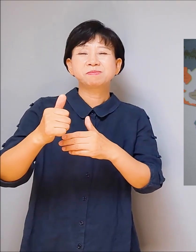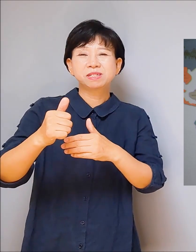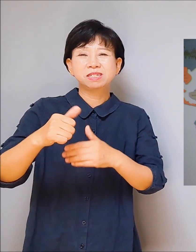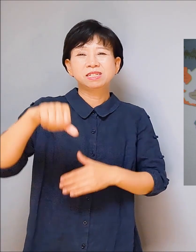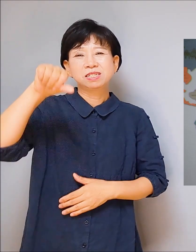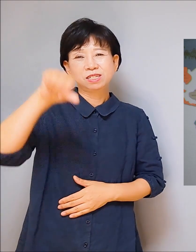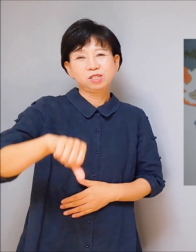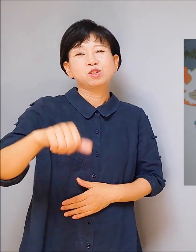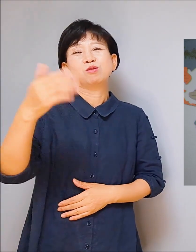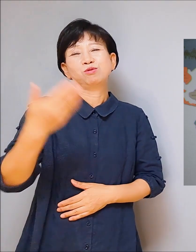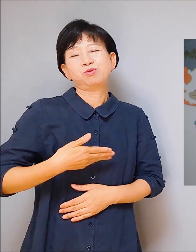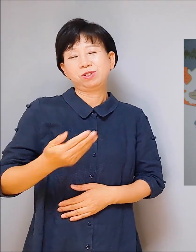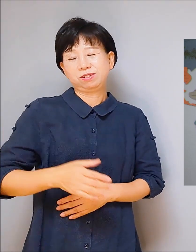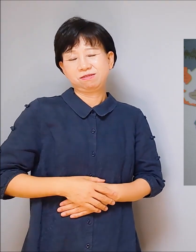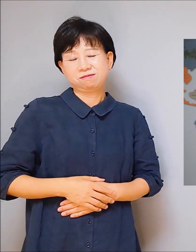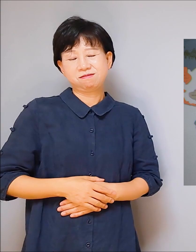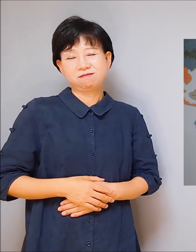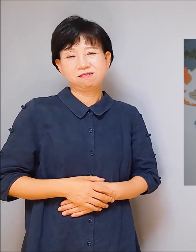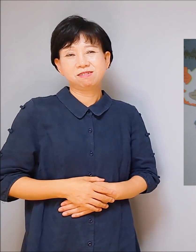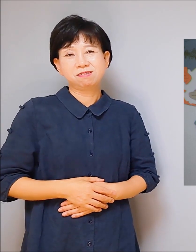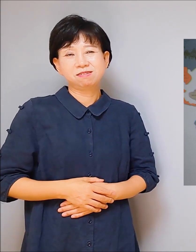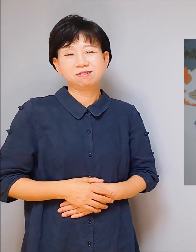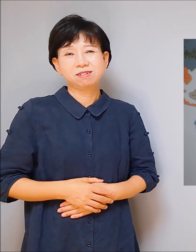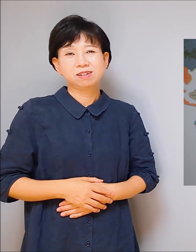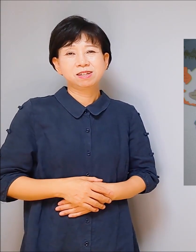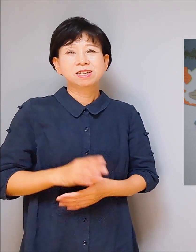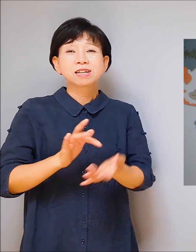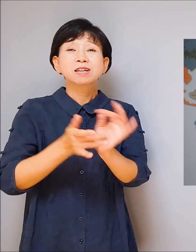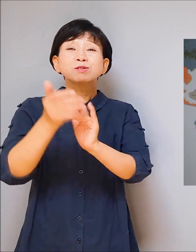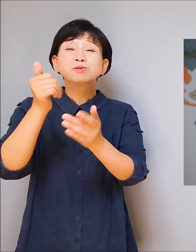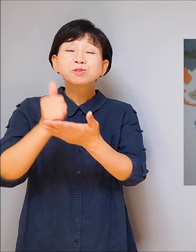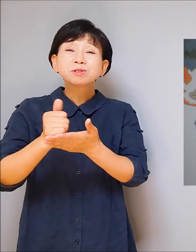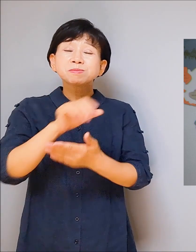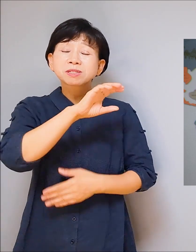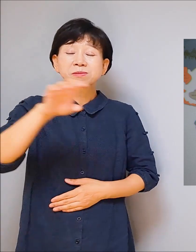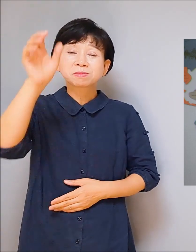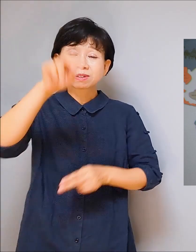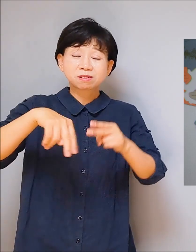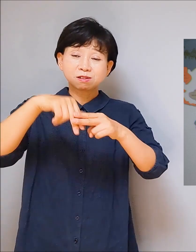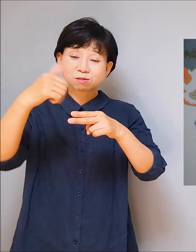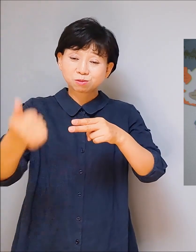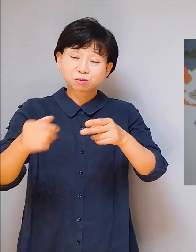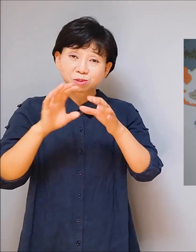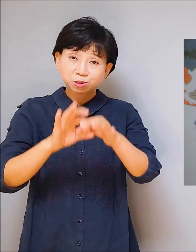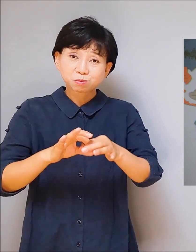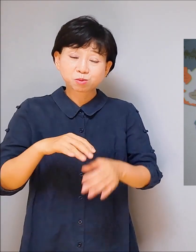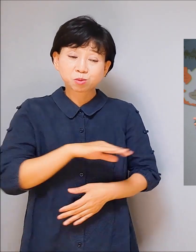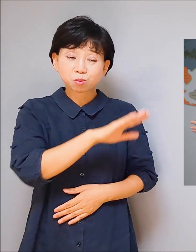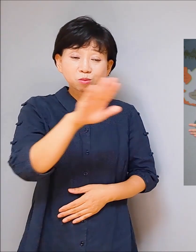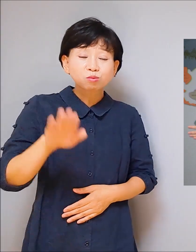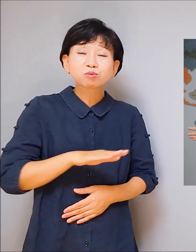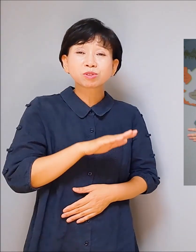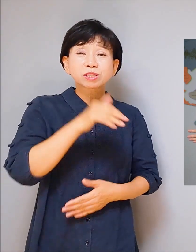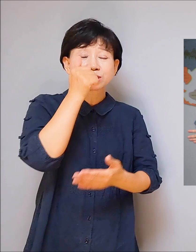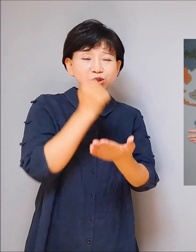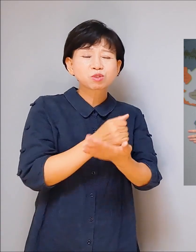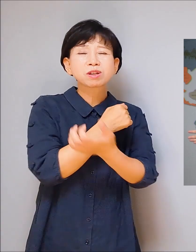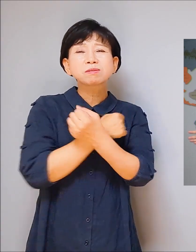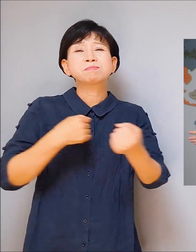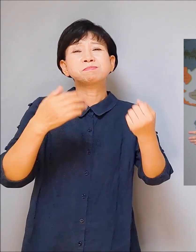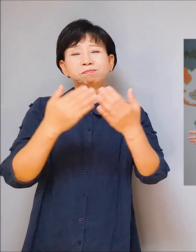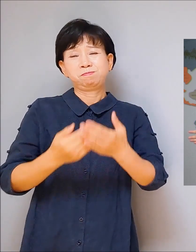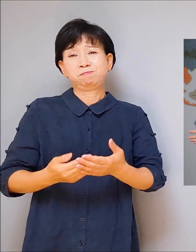십자가에서 죽이셨습니다. 대속해 주시고 성량해 주셨다는 거죠. 왜 우리의 죄 때문에 예수님이 십자가에 못